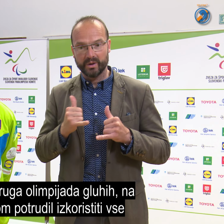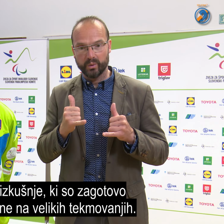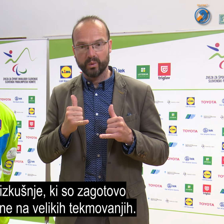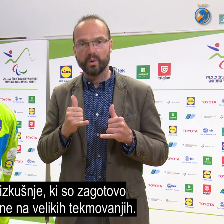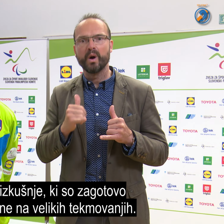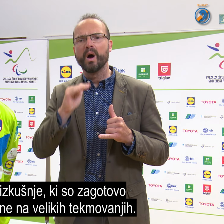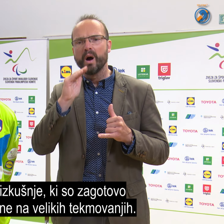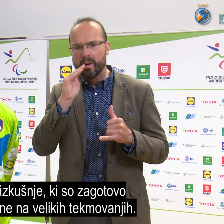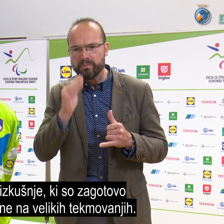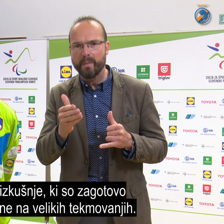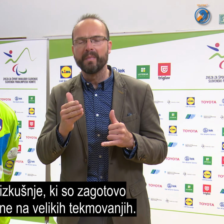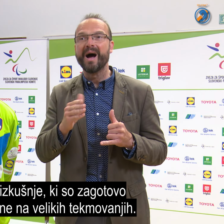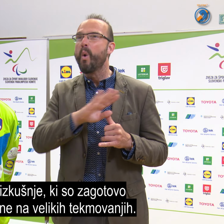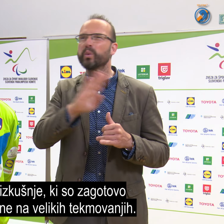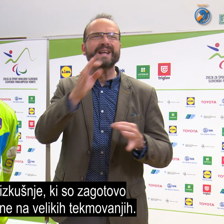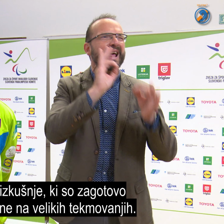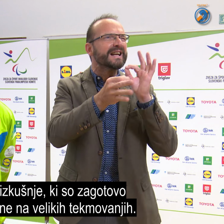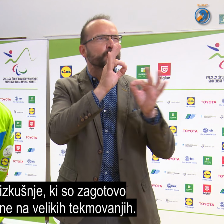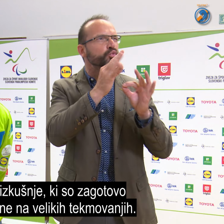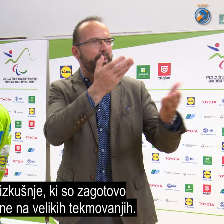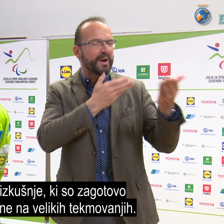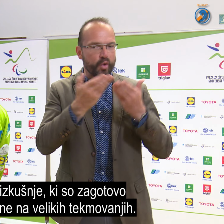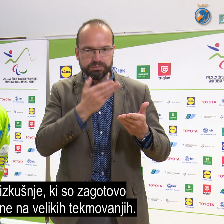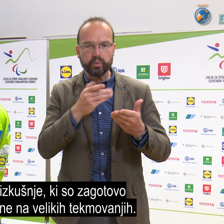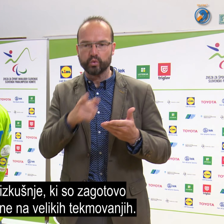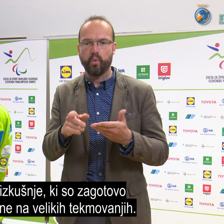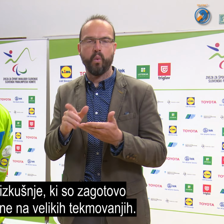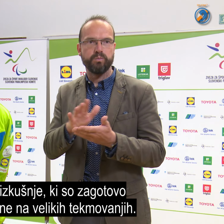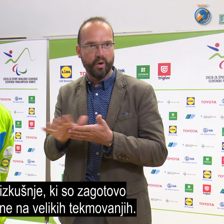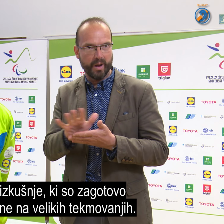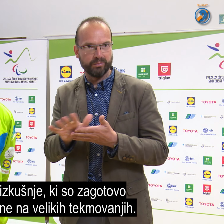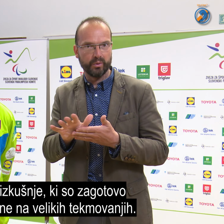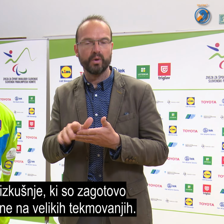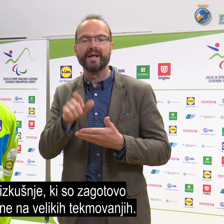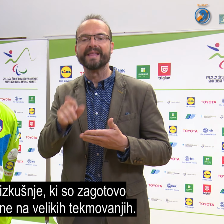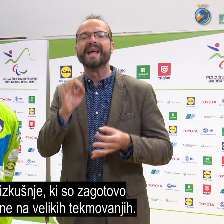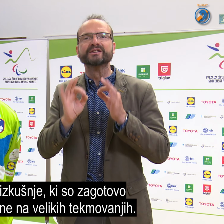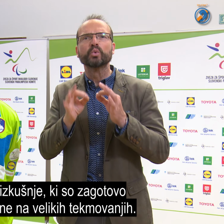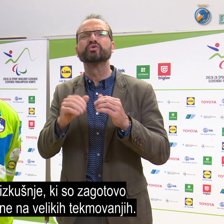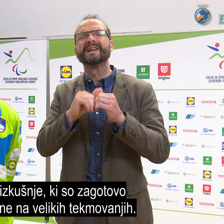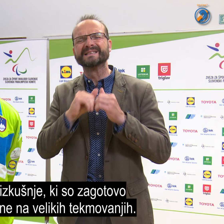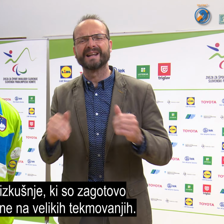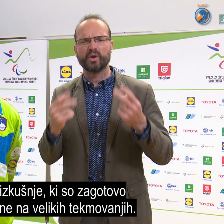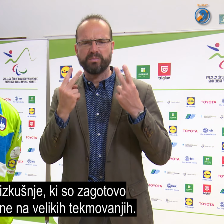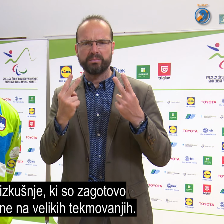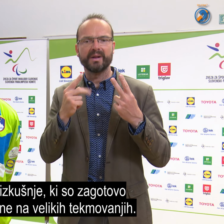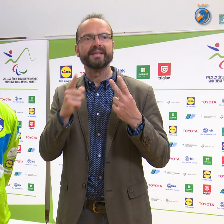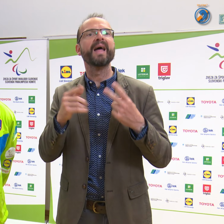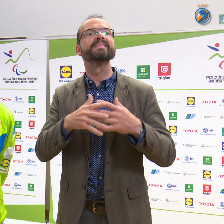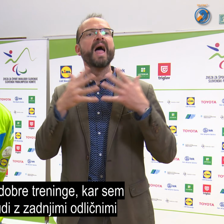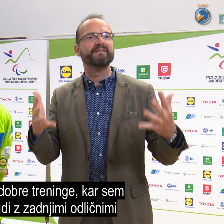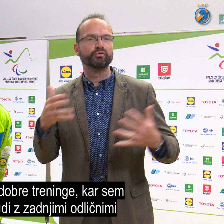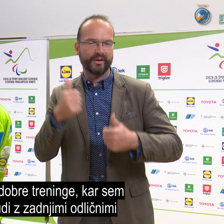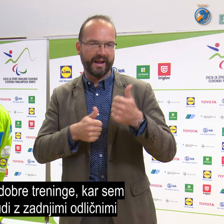vse pridobljene izkušnje, ki so zagotovo zelo pomembne na teh največjih tekmovanjih.